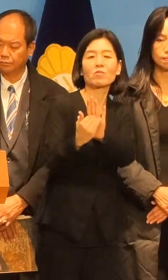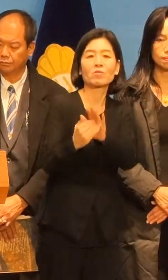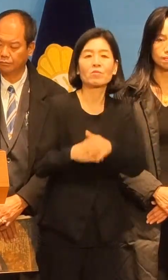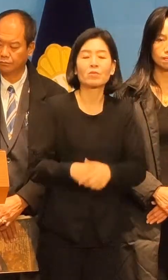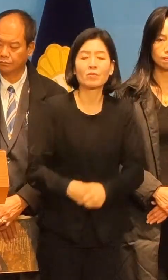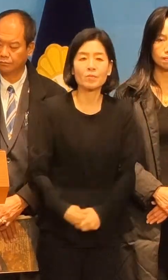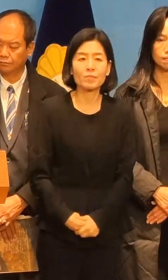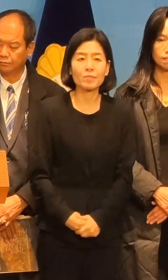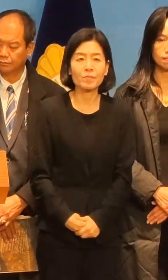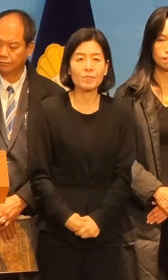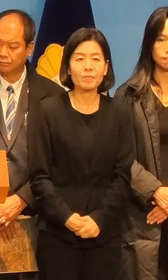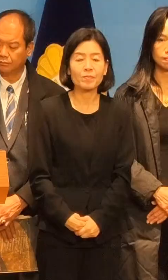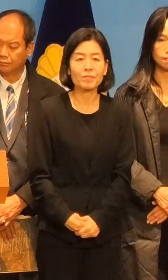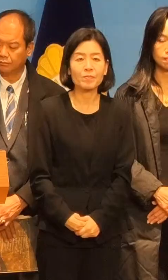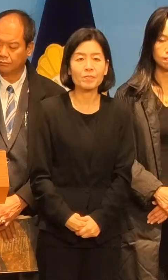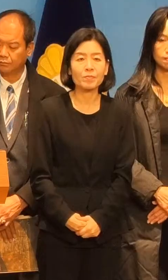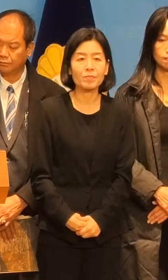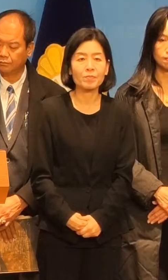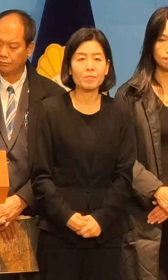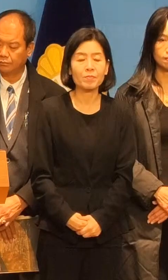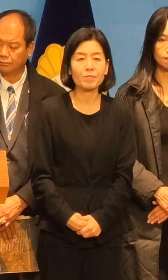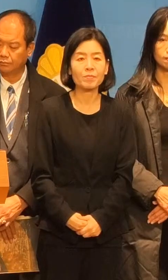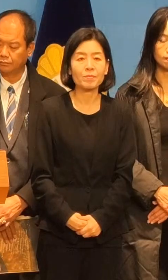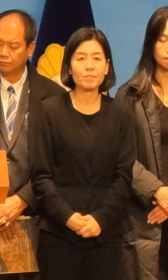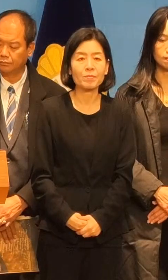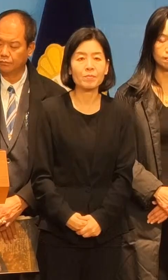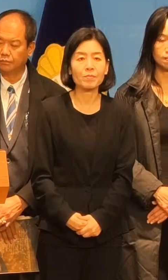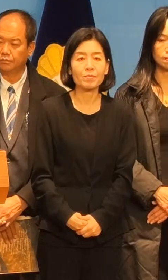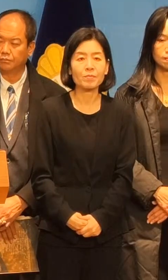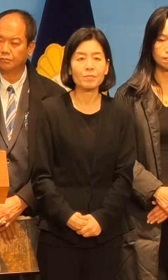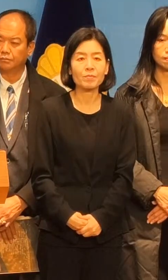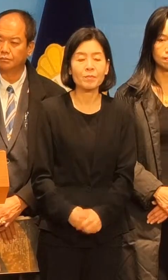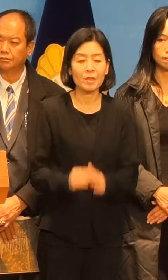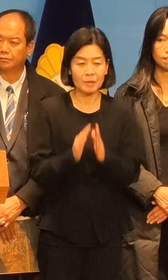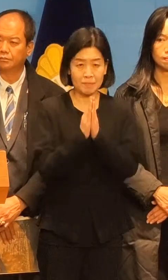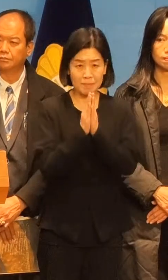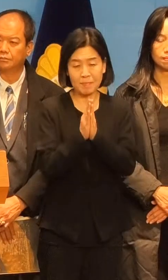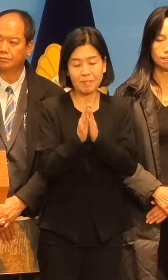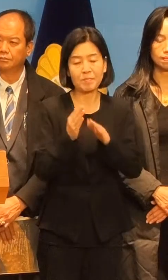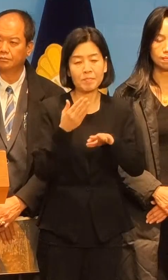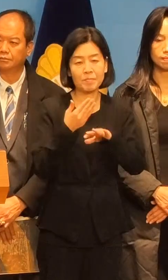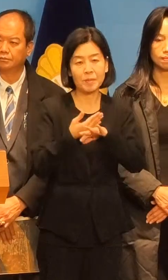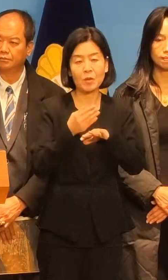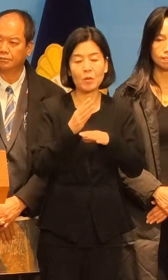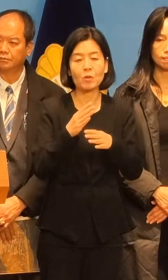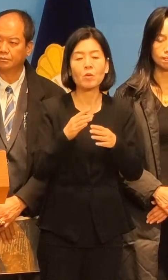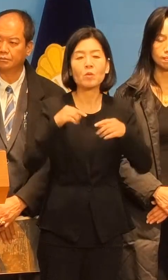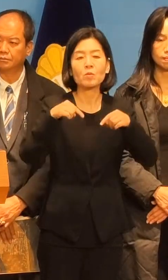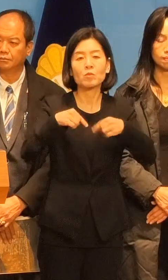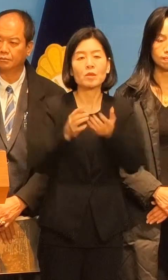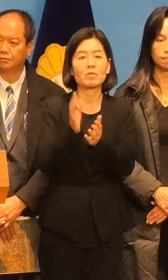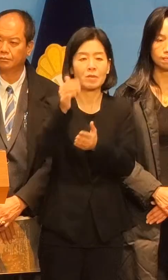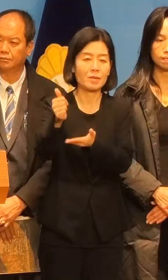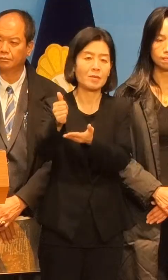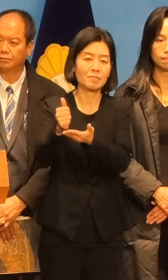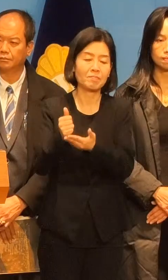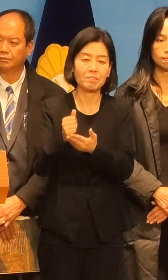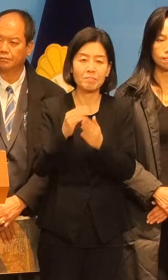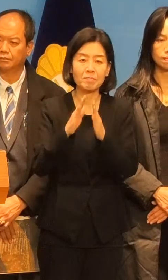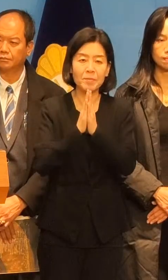မနေ့ကဒီကိုပဲမနေ့ကကမ္ဘာလူခွင့်ရေးနေ့ပြည်ပြည်ဆိုင်ရာလူခွင့်ရေးနေ့အခမ်းအနားတွေကျင်းပနေတဲ့အချိန်မှာကို